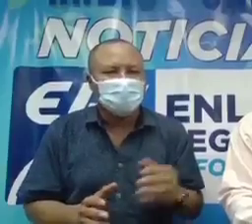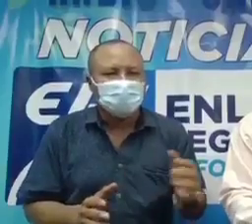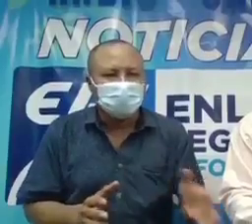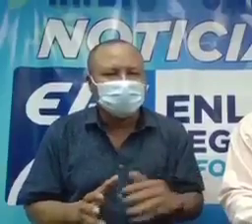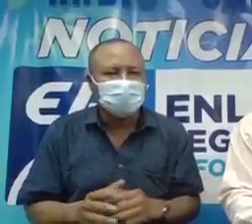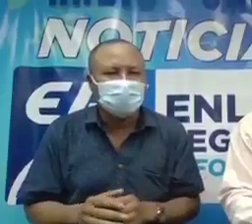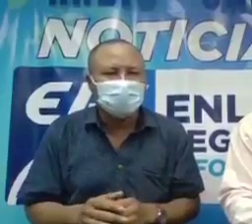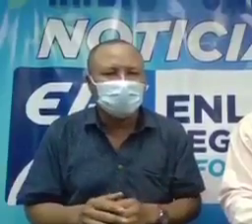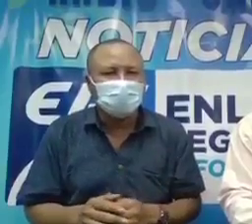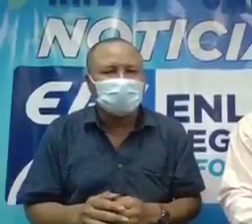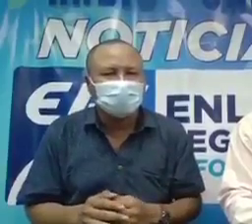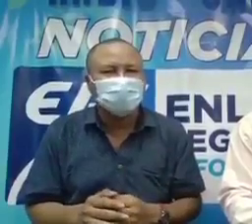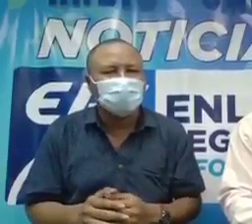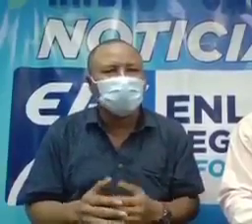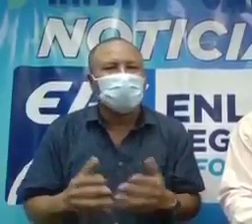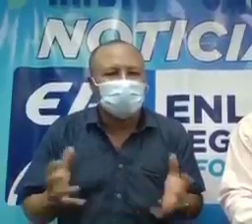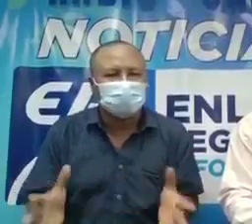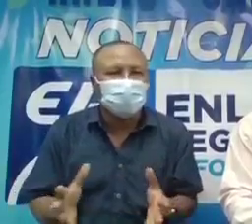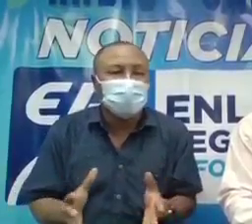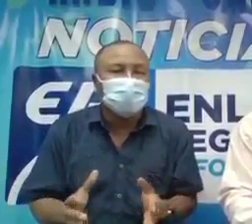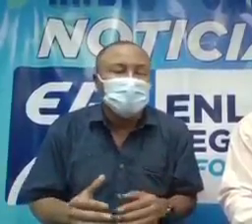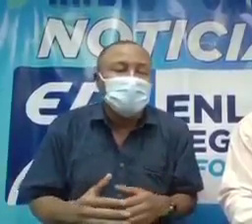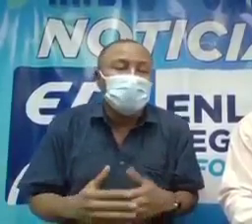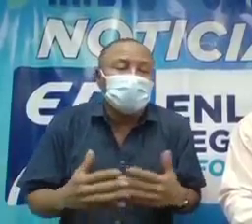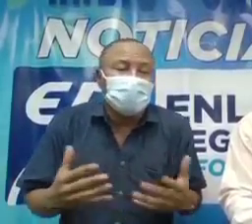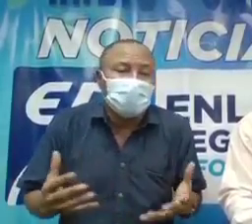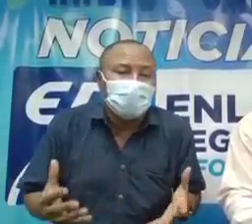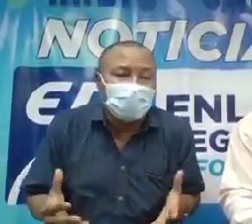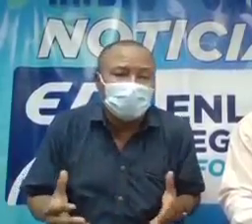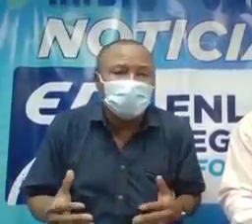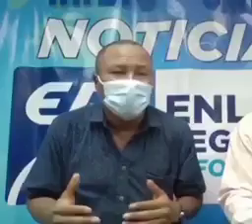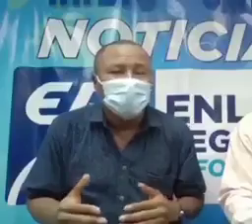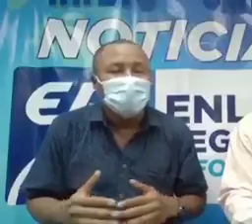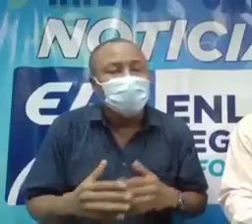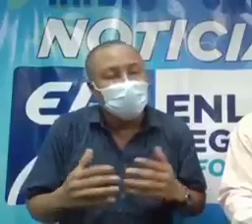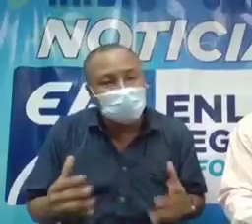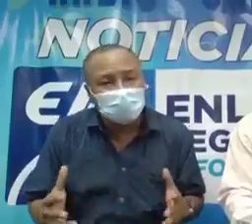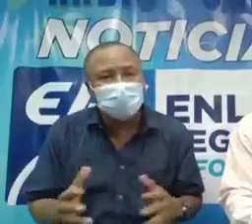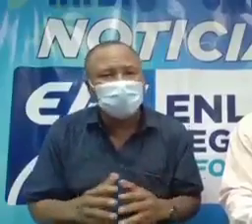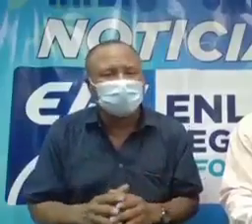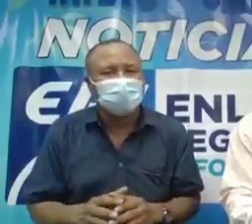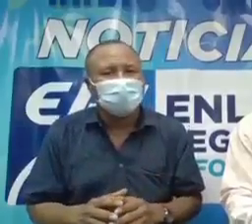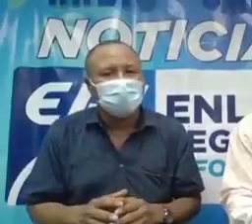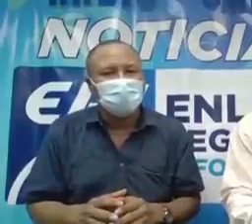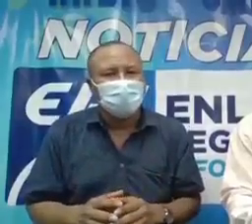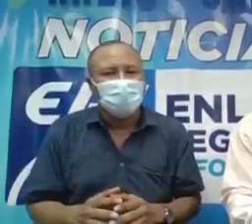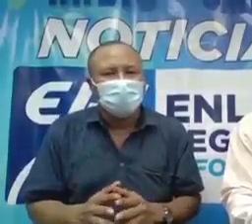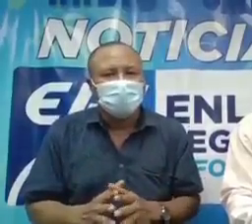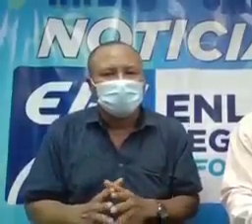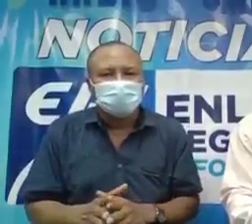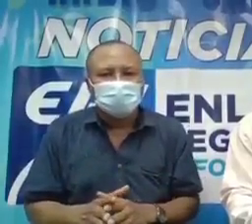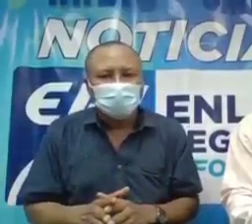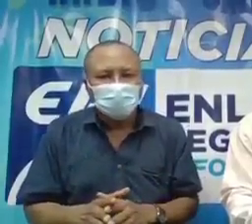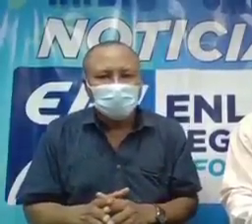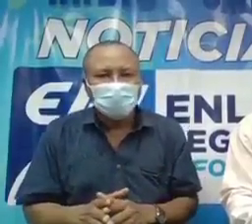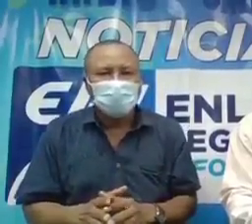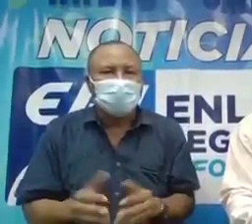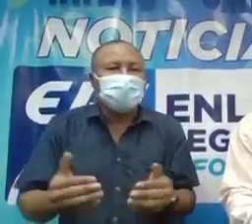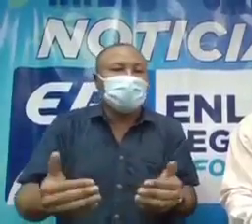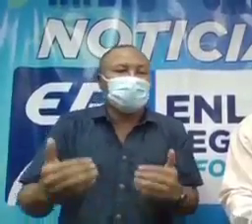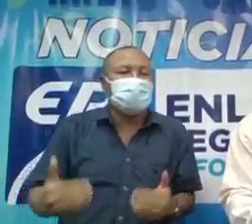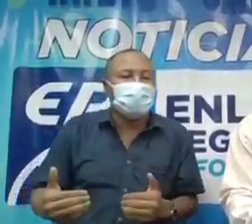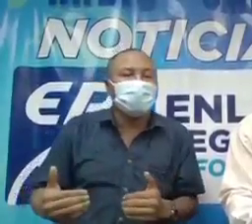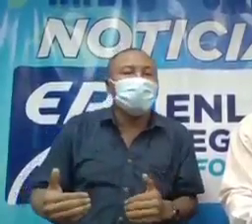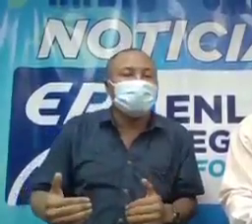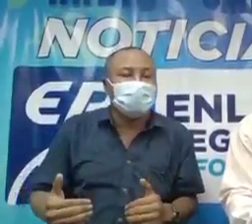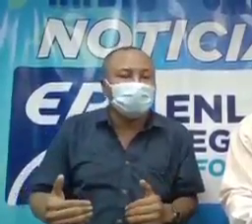ex vicealcalde, duró 4 años? Porque la ley no lo permite. Pero en Muine se eligió ahora